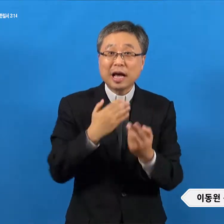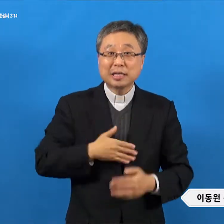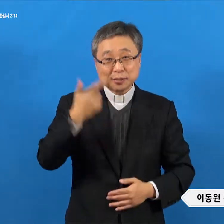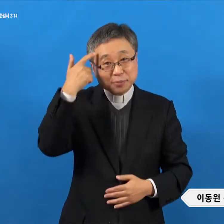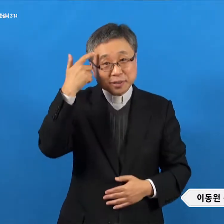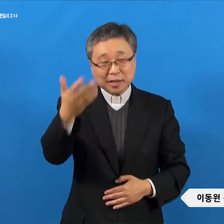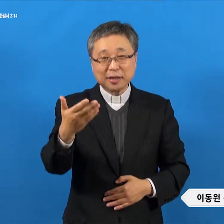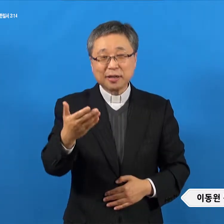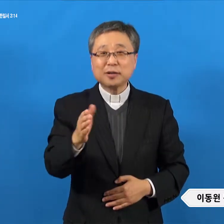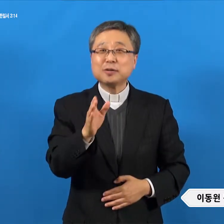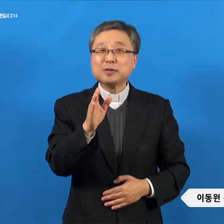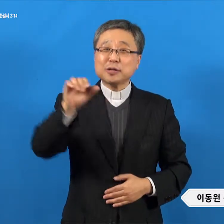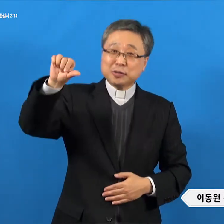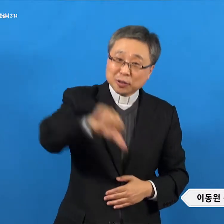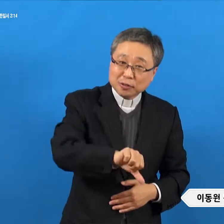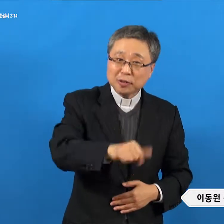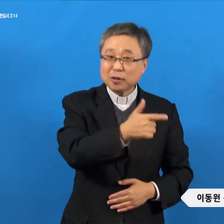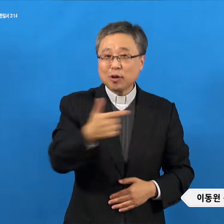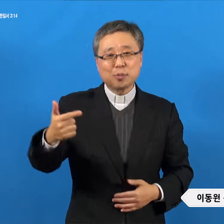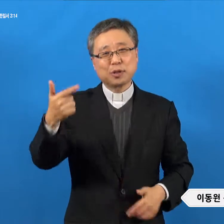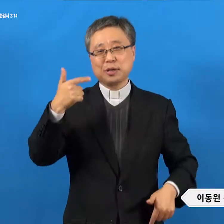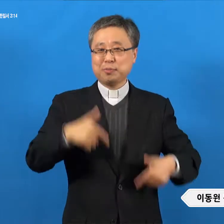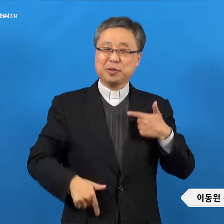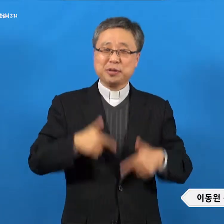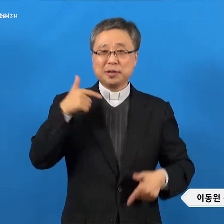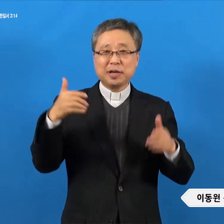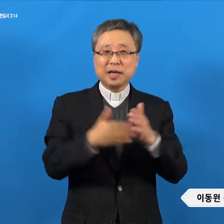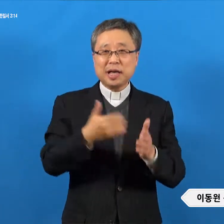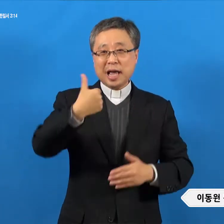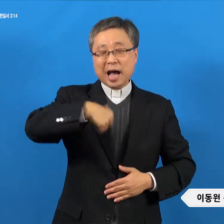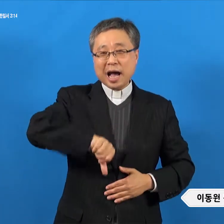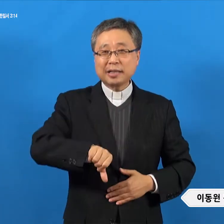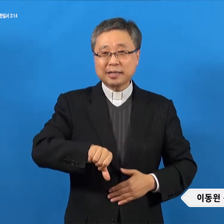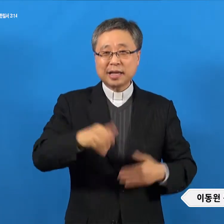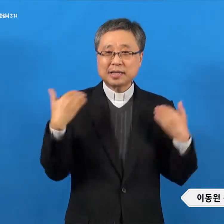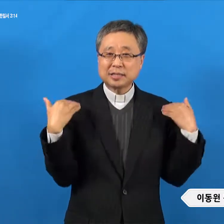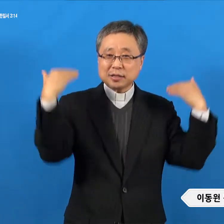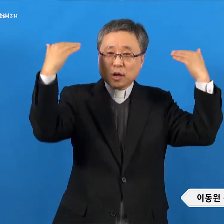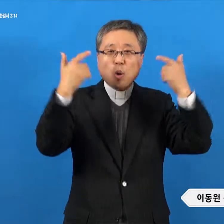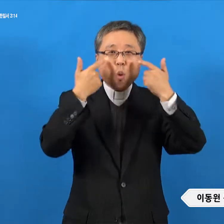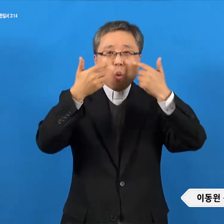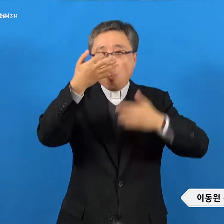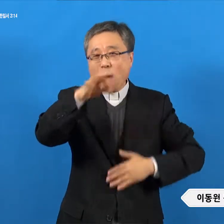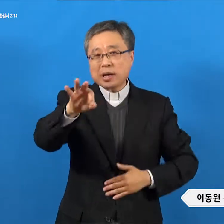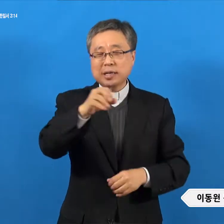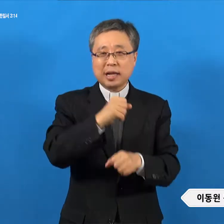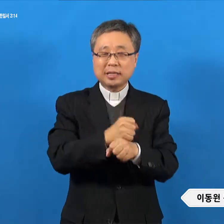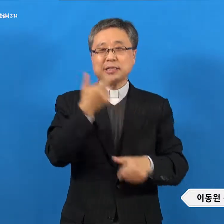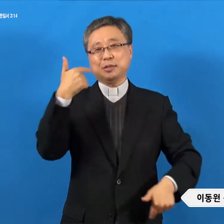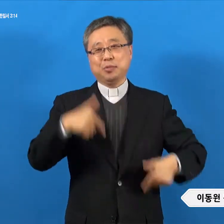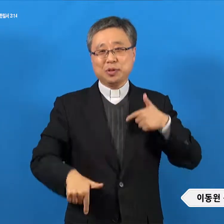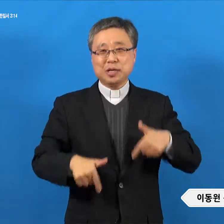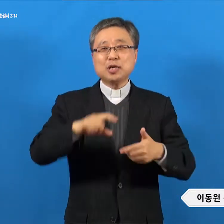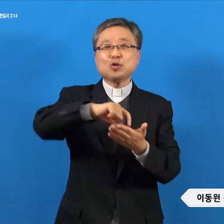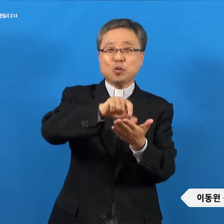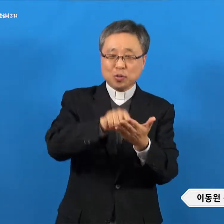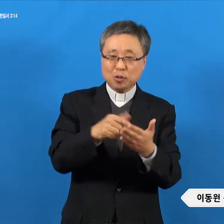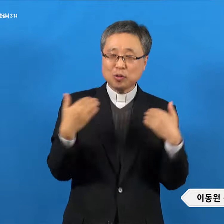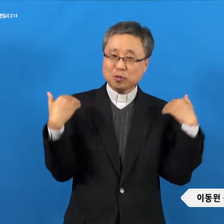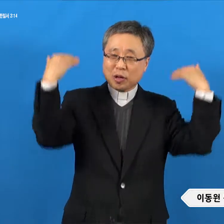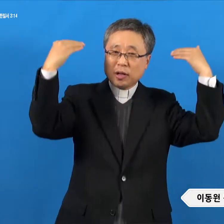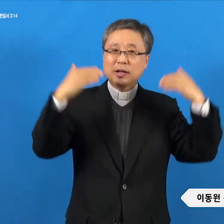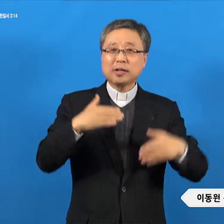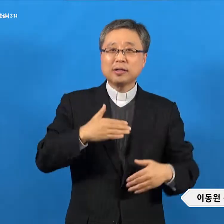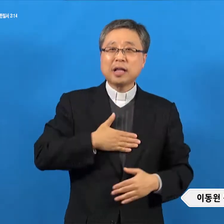아십니까? 졌는데 아주 기쁘더라고요. 아들의 성장을 확인하는 기쁨이죠. 이만큼 컸구나. 나도 이길